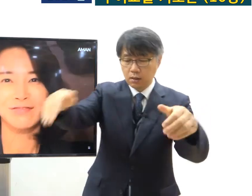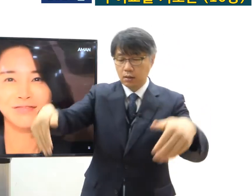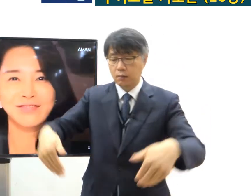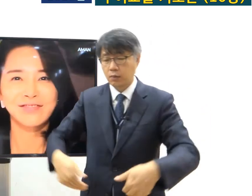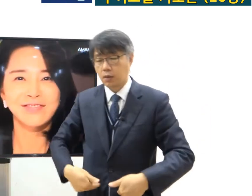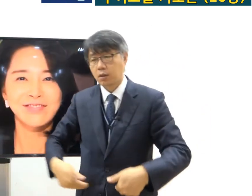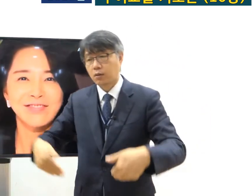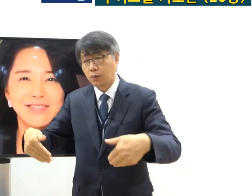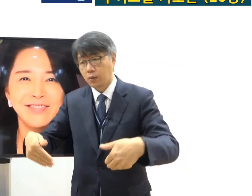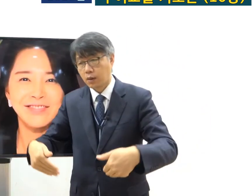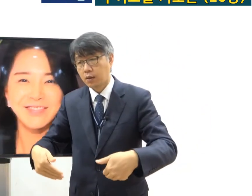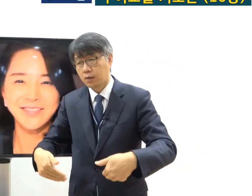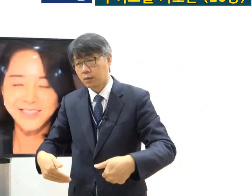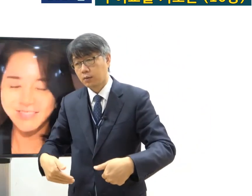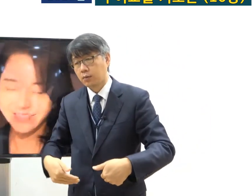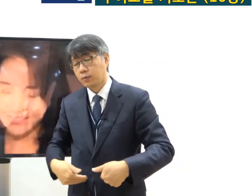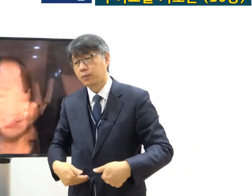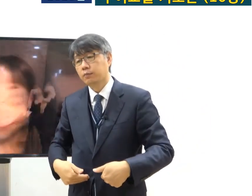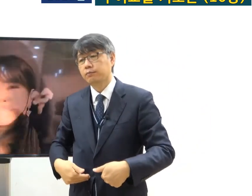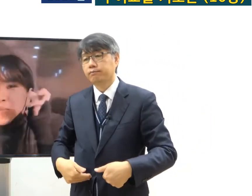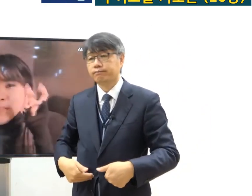사랑이 필요한 거죠